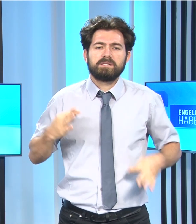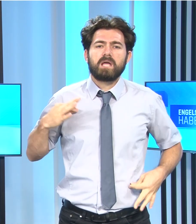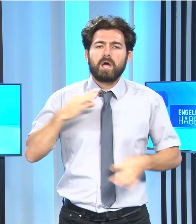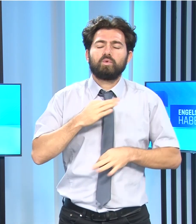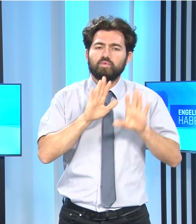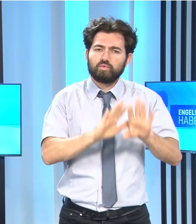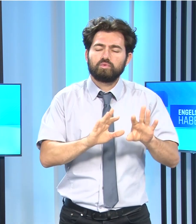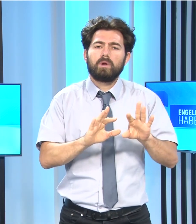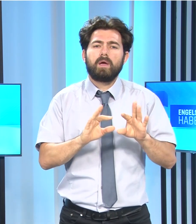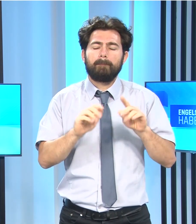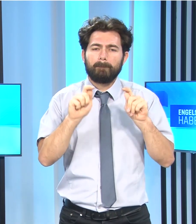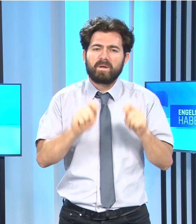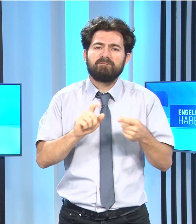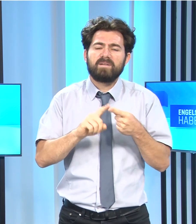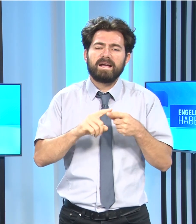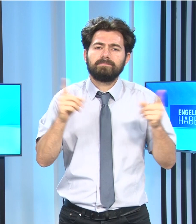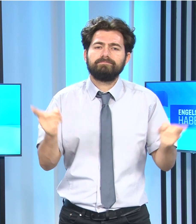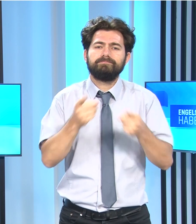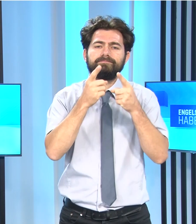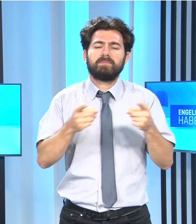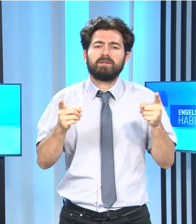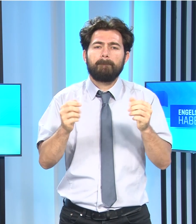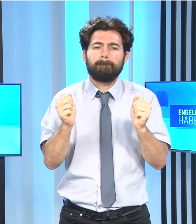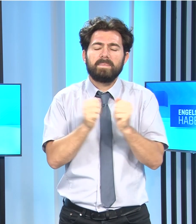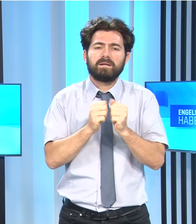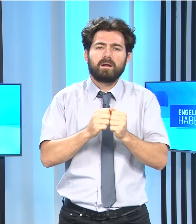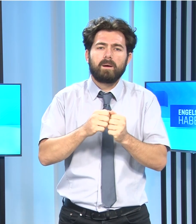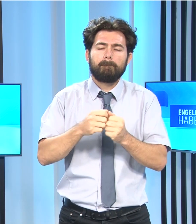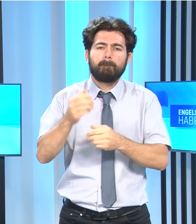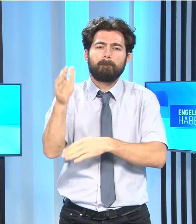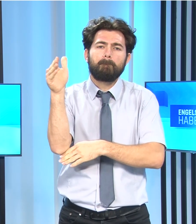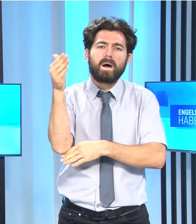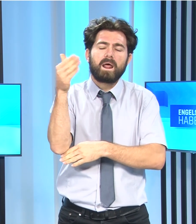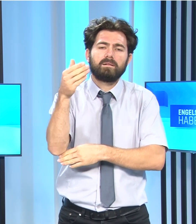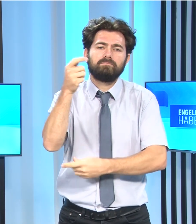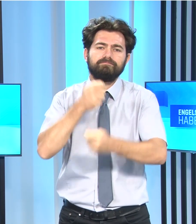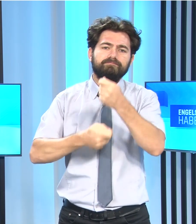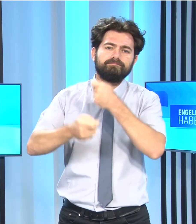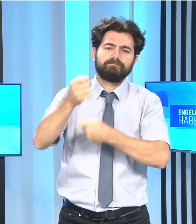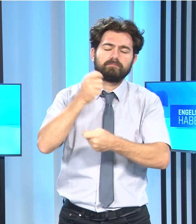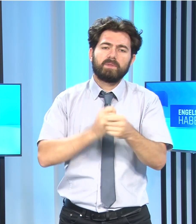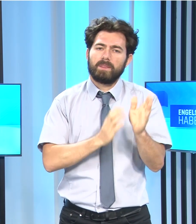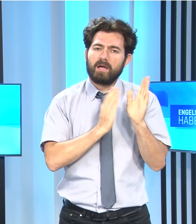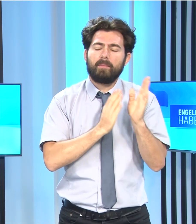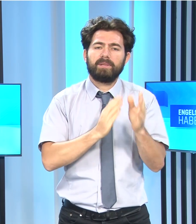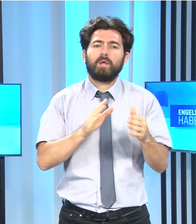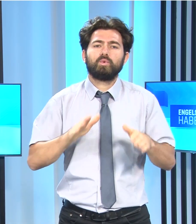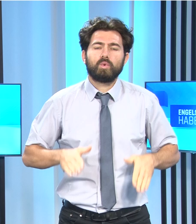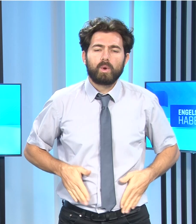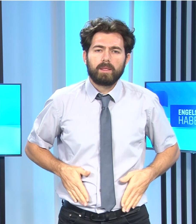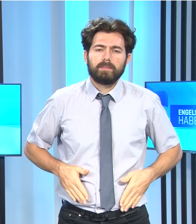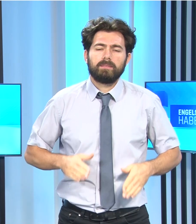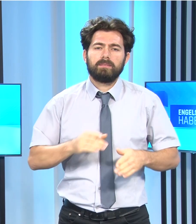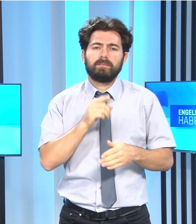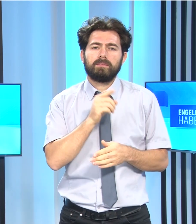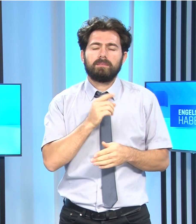Saygı duruşunda bulunulması ve İstiklal Marşı eşliğinde bayrakların göndere çekilmesiyle devam eden